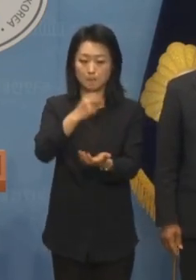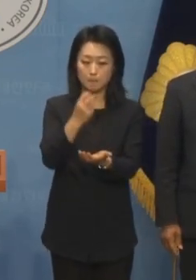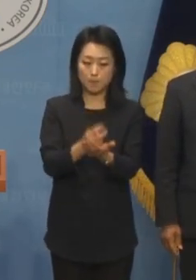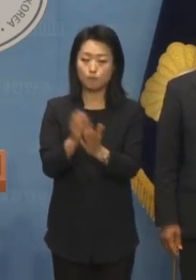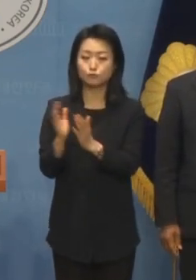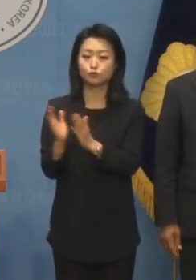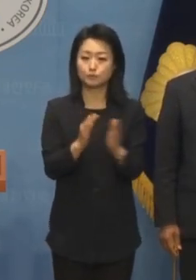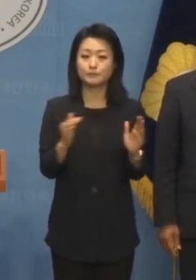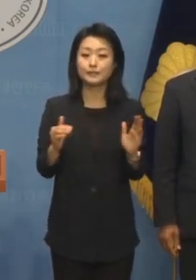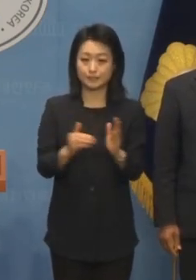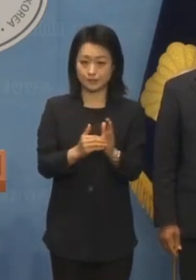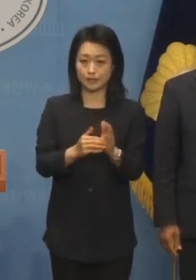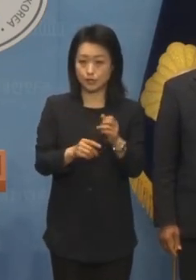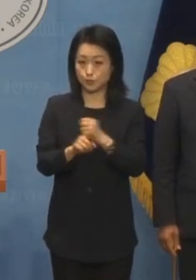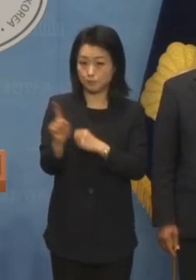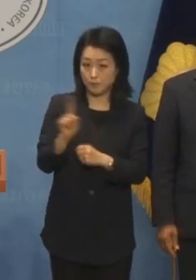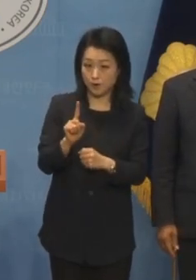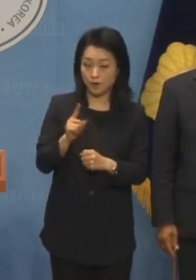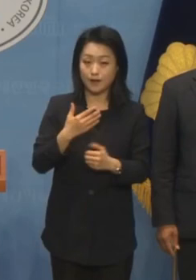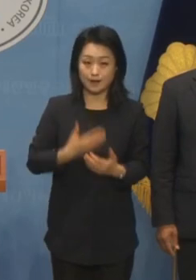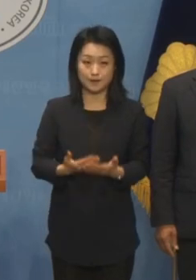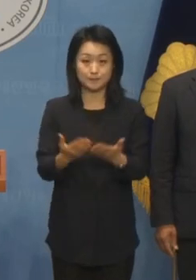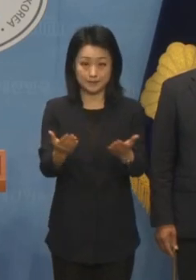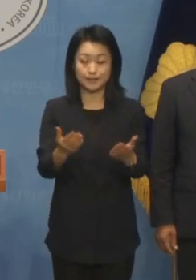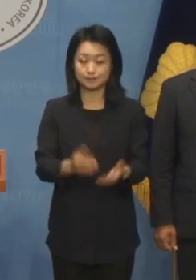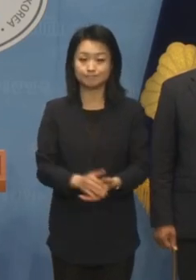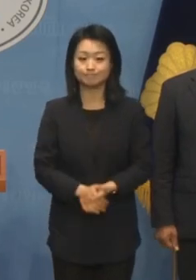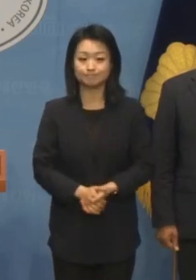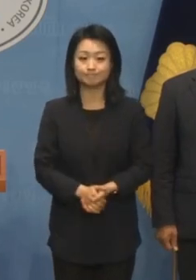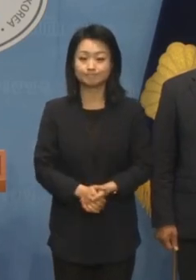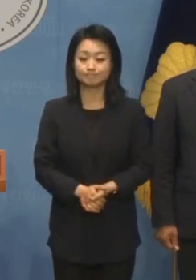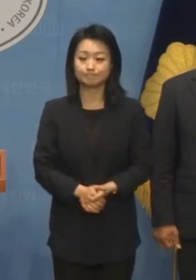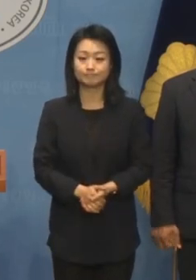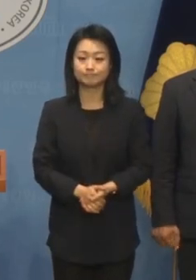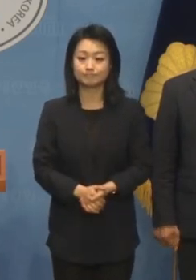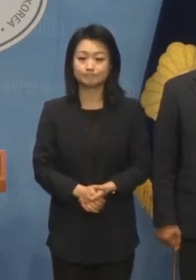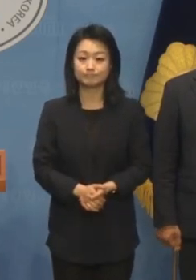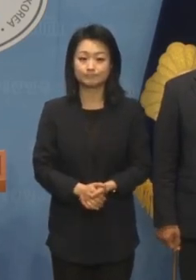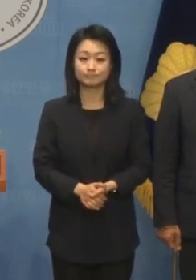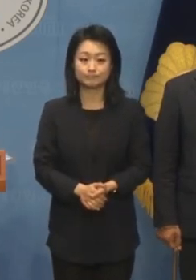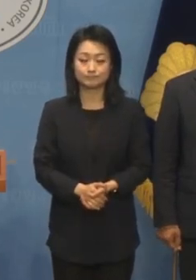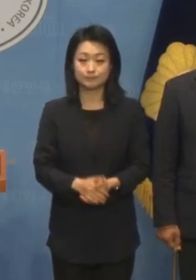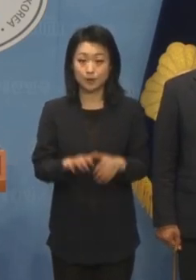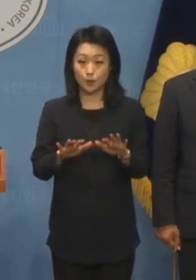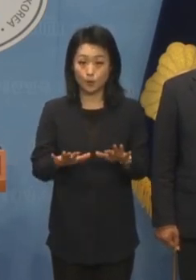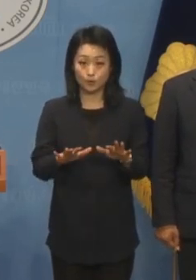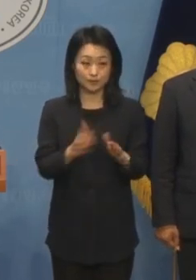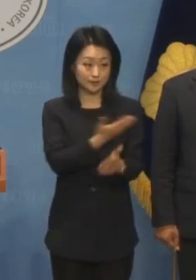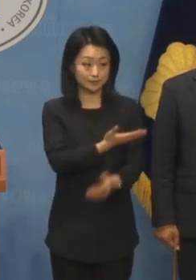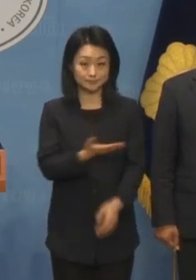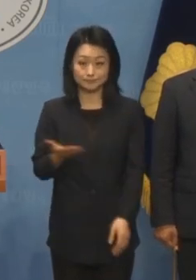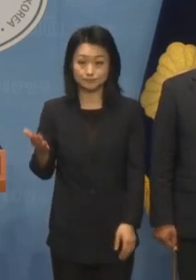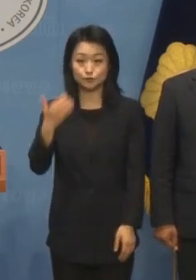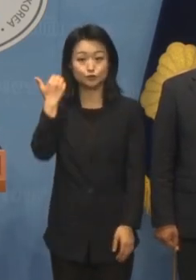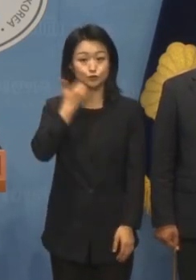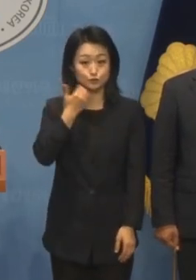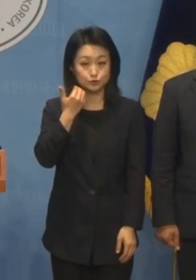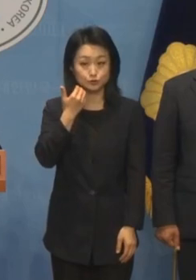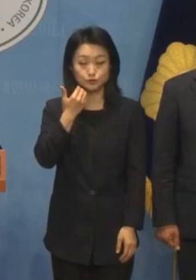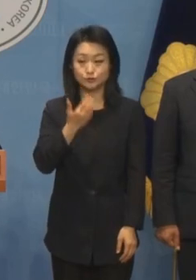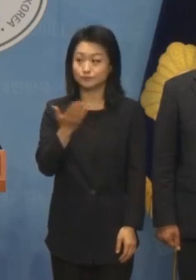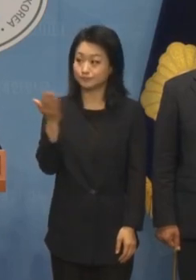준비했는데 그 개요도 설명드리도록 그렇게 하겠습니다. 우선 참석하신 분들 소개해 올리겠습니다.